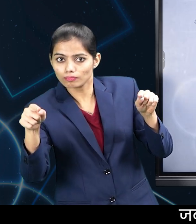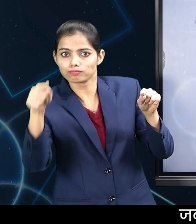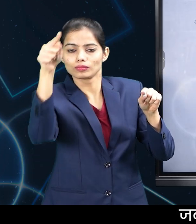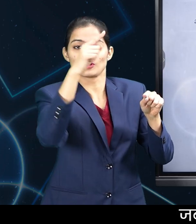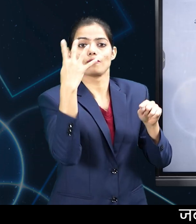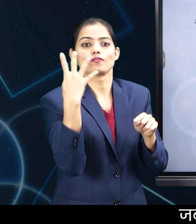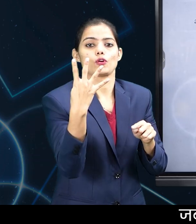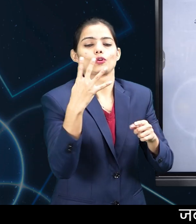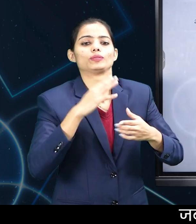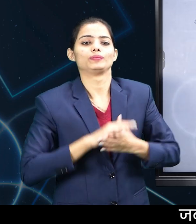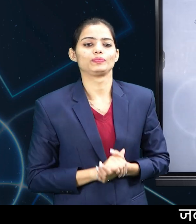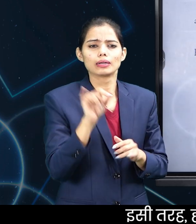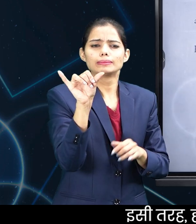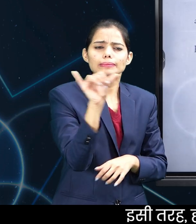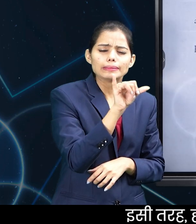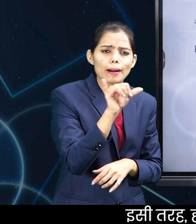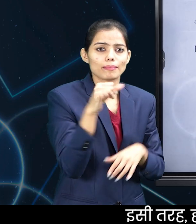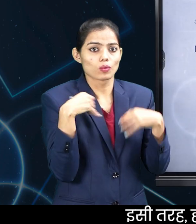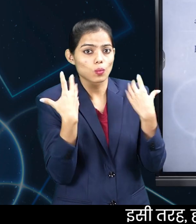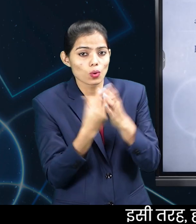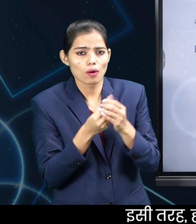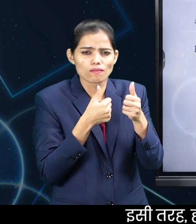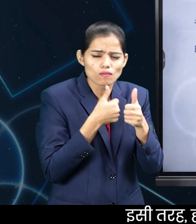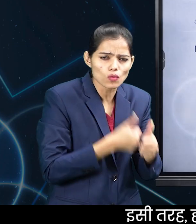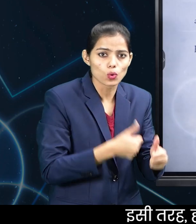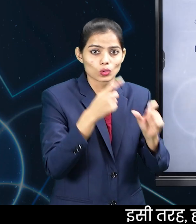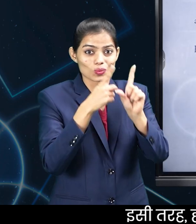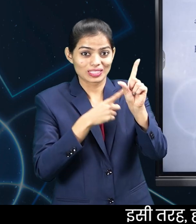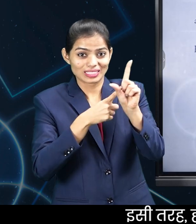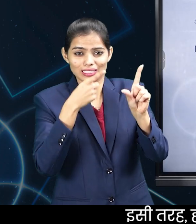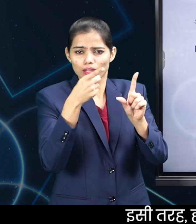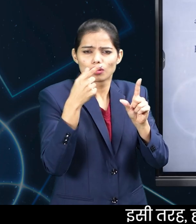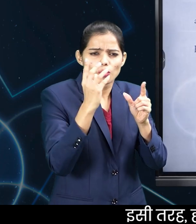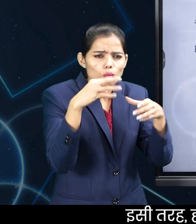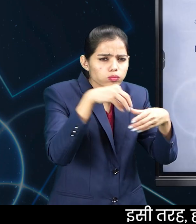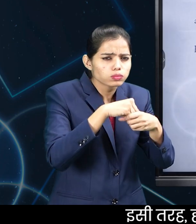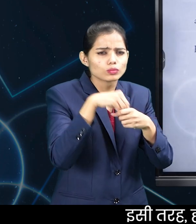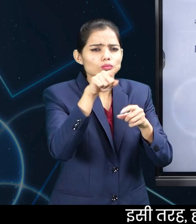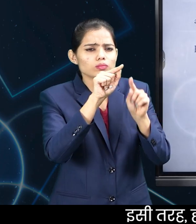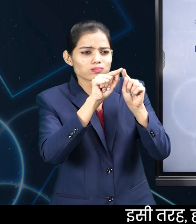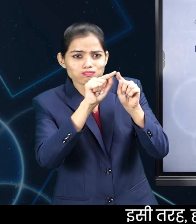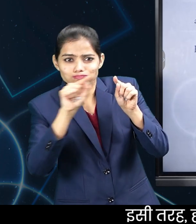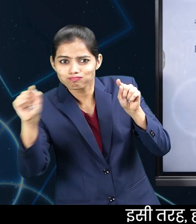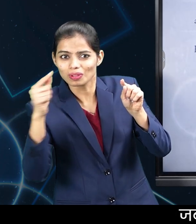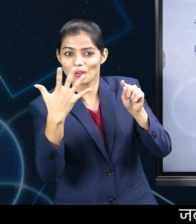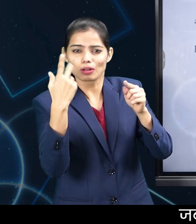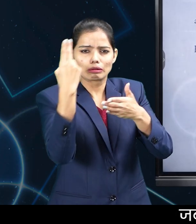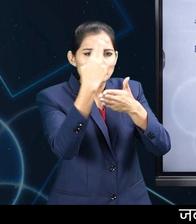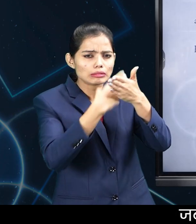हैं। इसी तरह हम y माइनस अक्ष का अनुसरण तब तक करते हैं जब तक